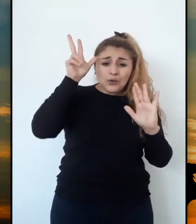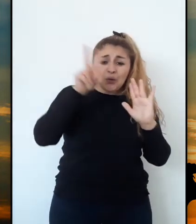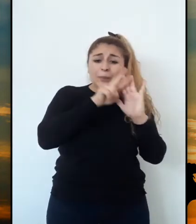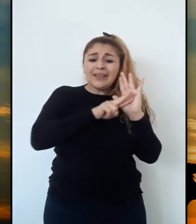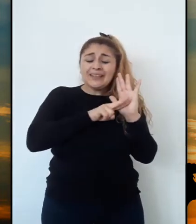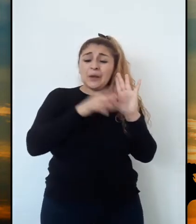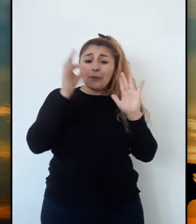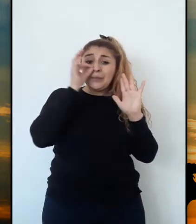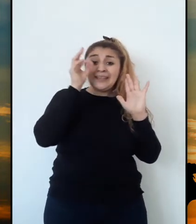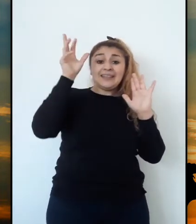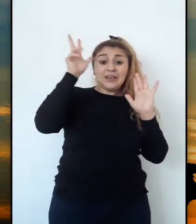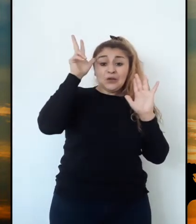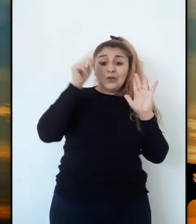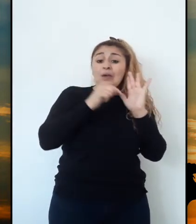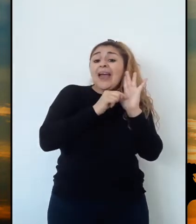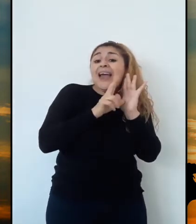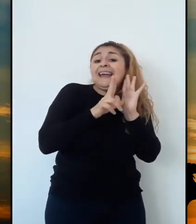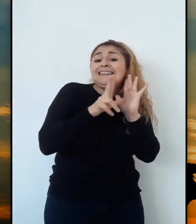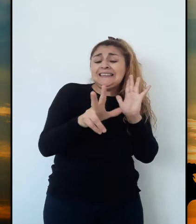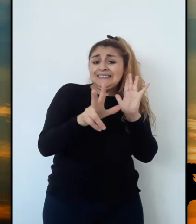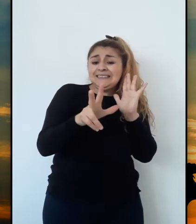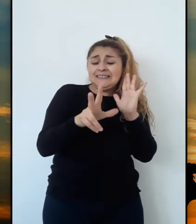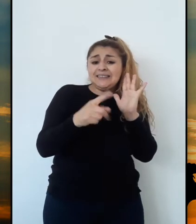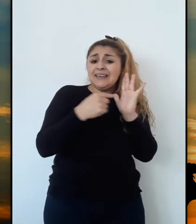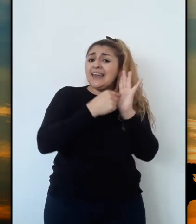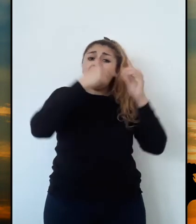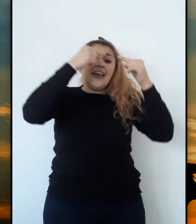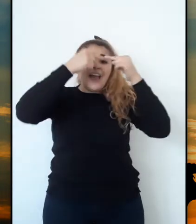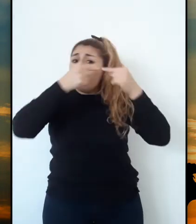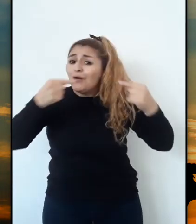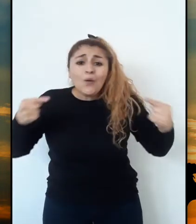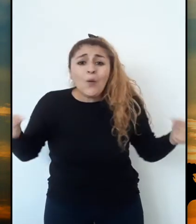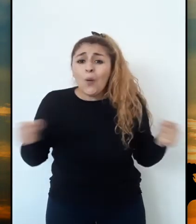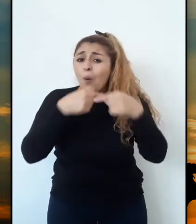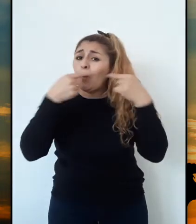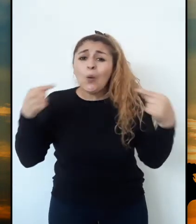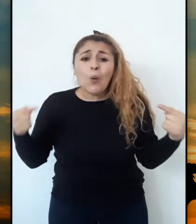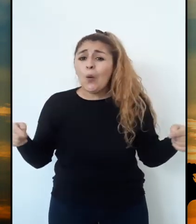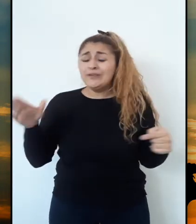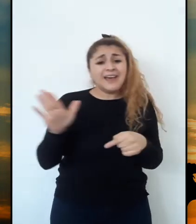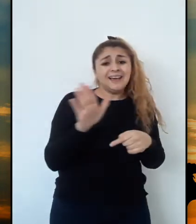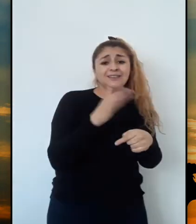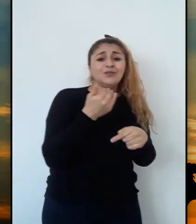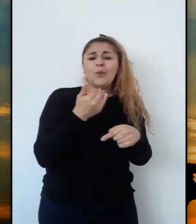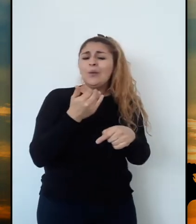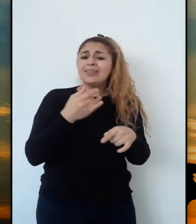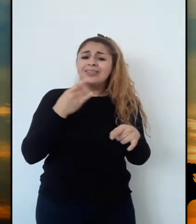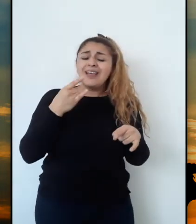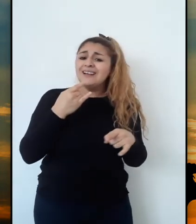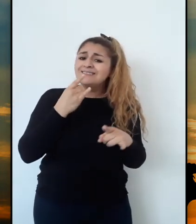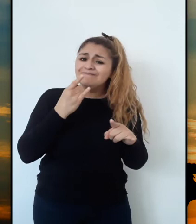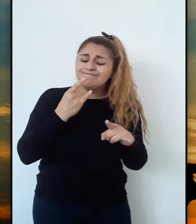toutes choses concourent ensemble, dice que todas las cosas concurren ensemble, o